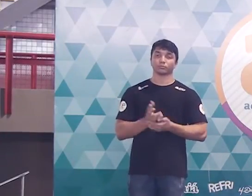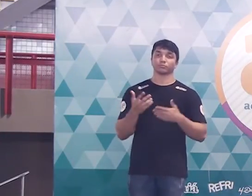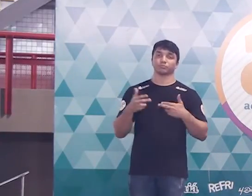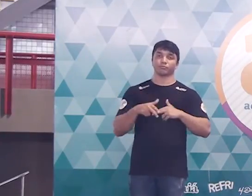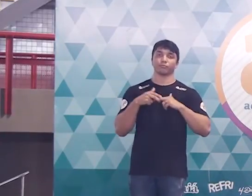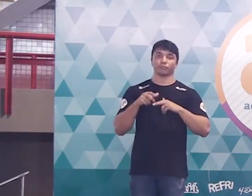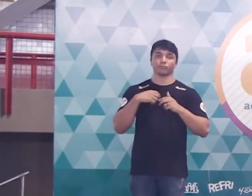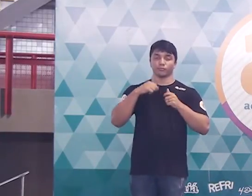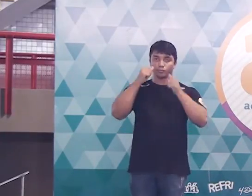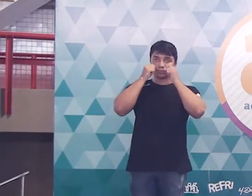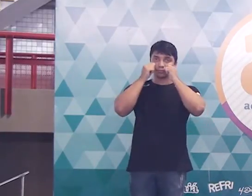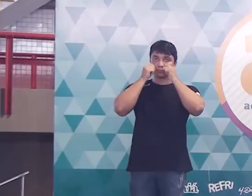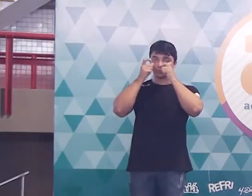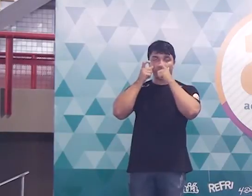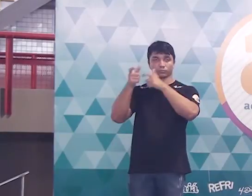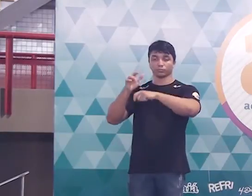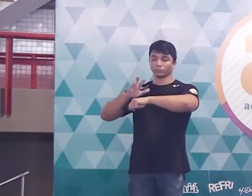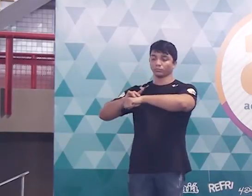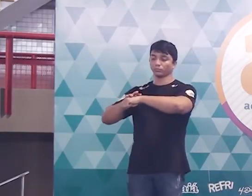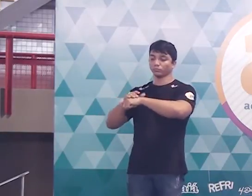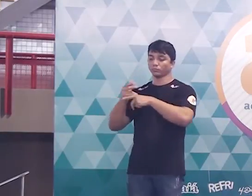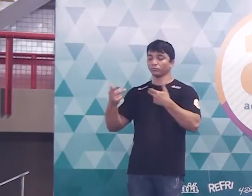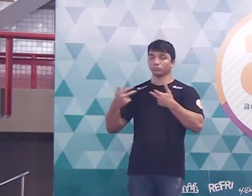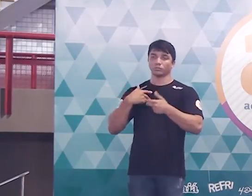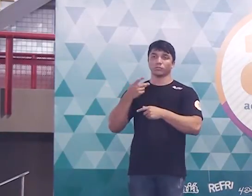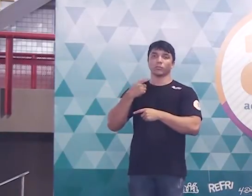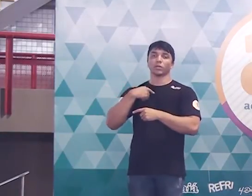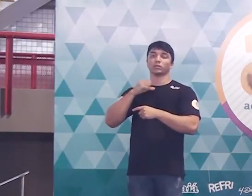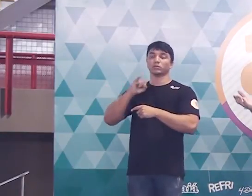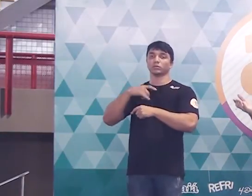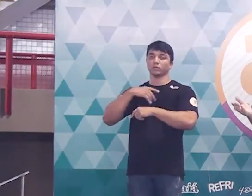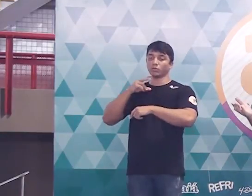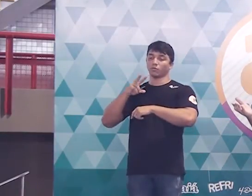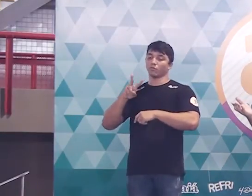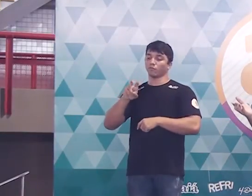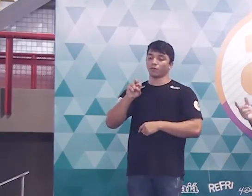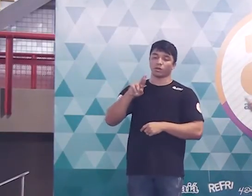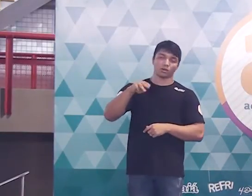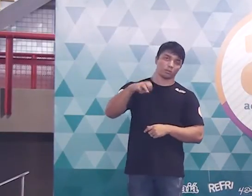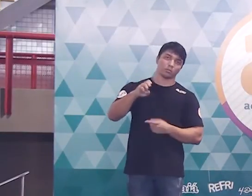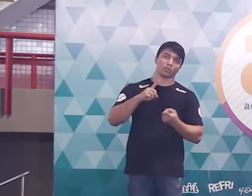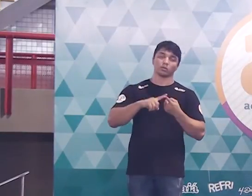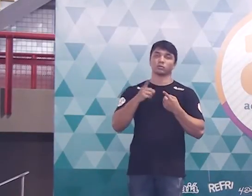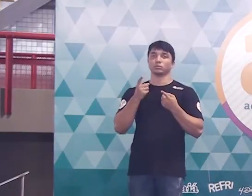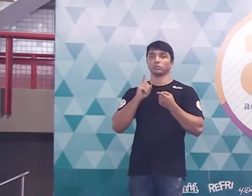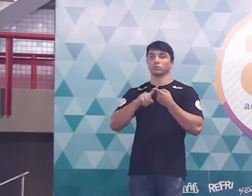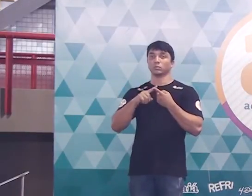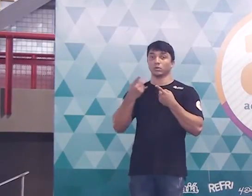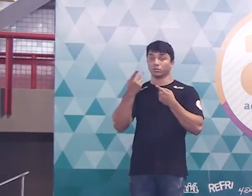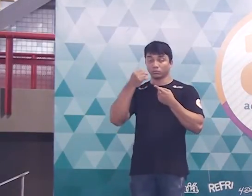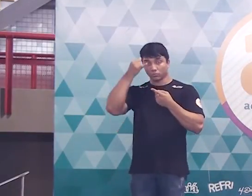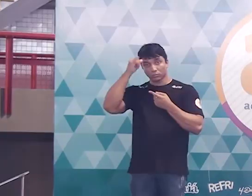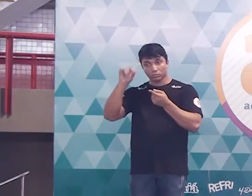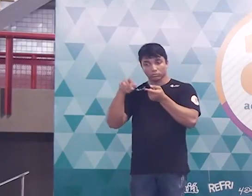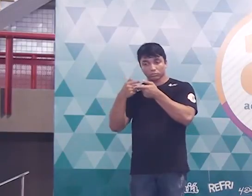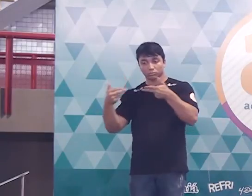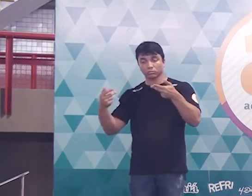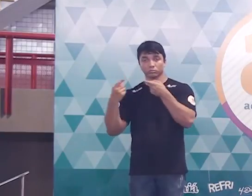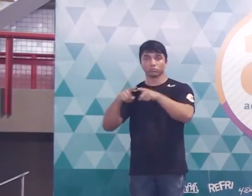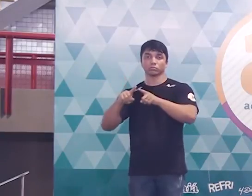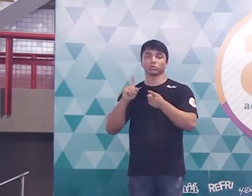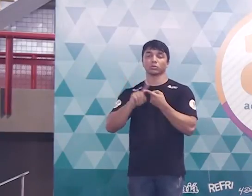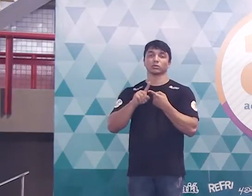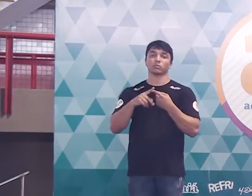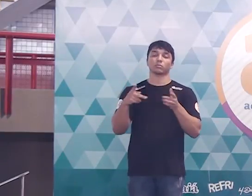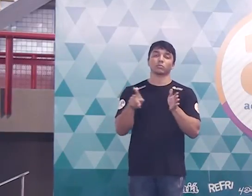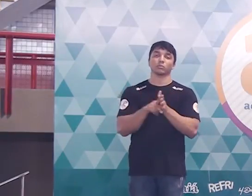fiquem muito atentos a doenças, sejam elas causadas por vermes, medidas preventivas e